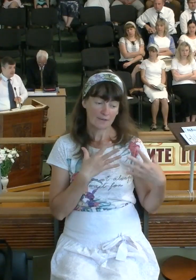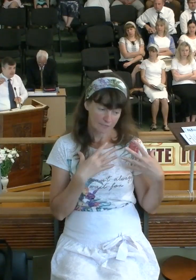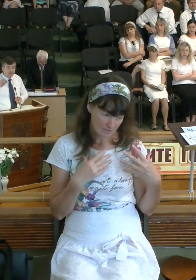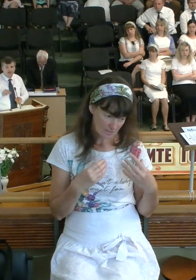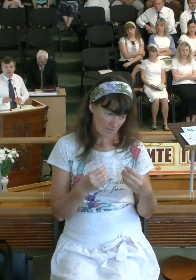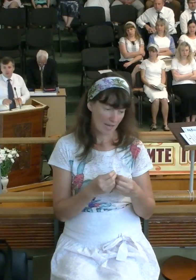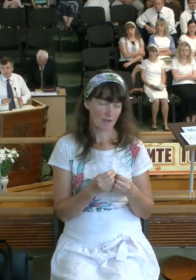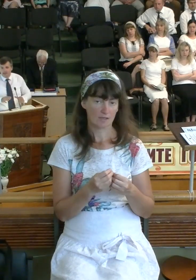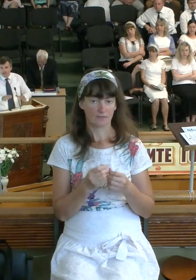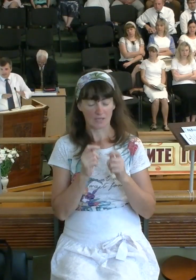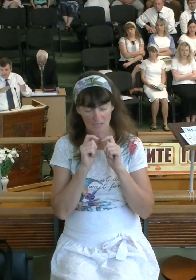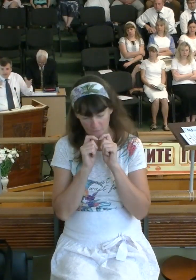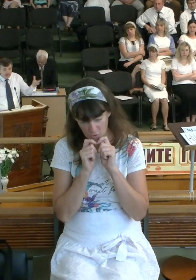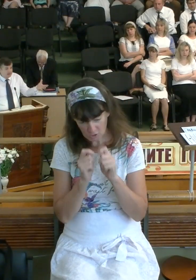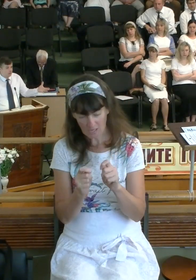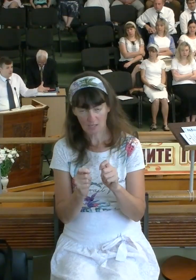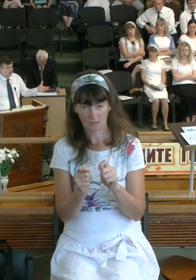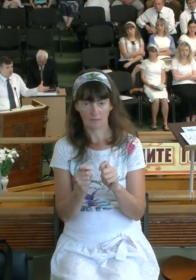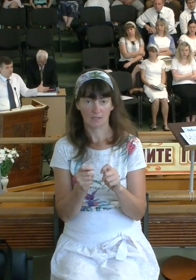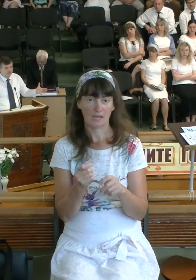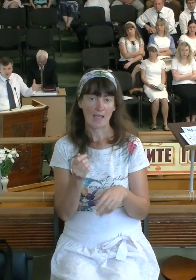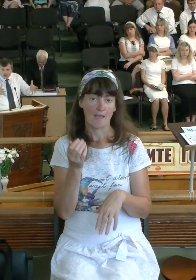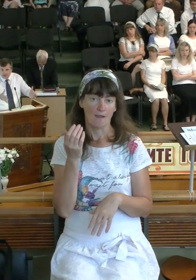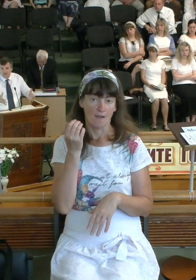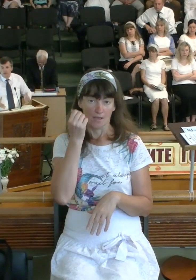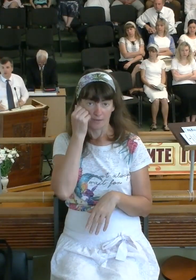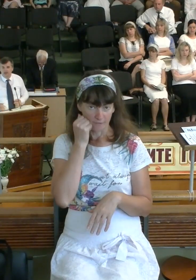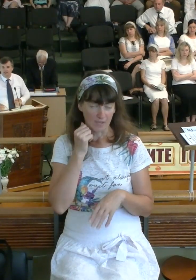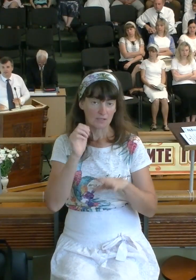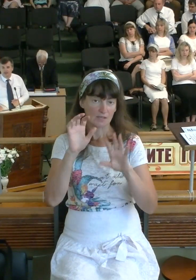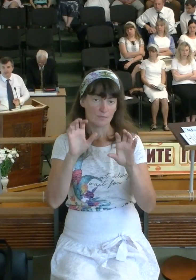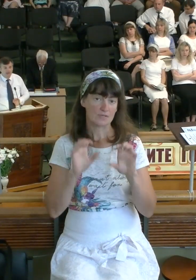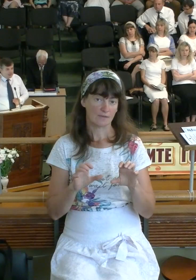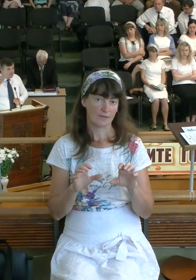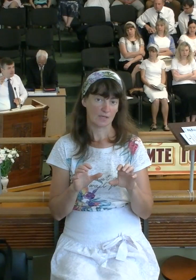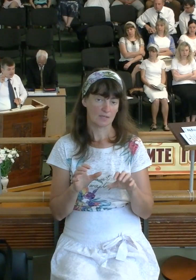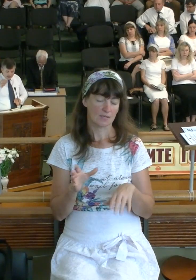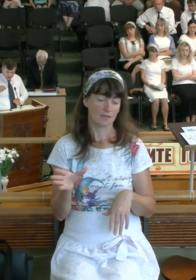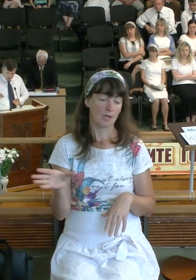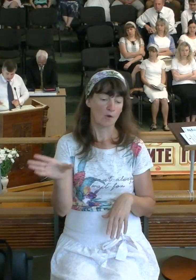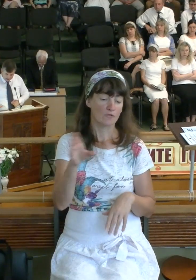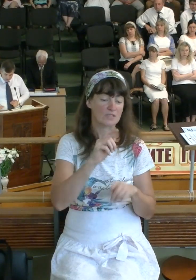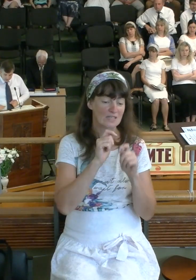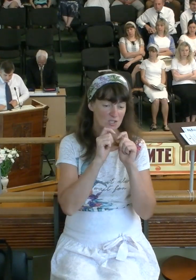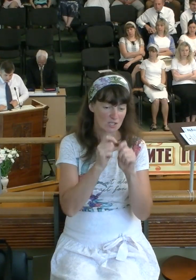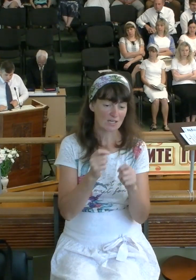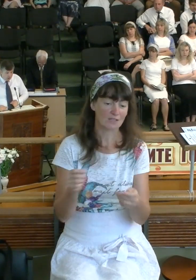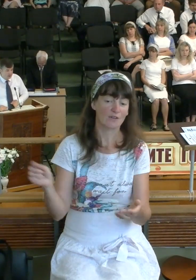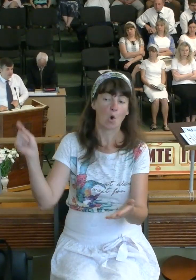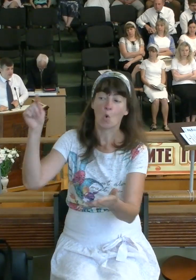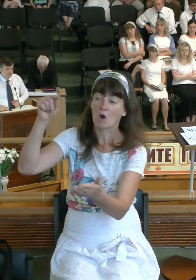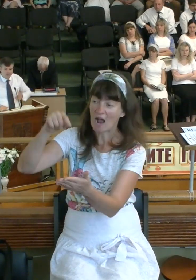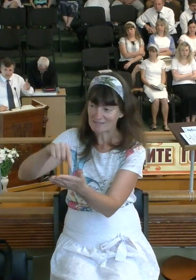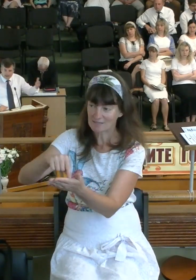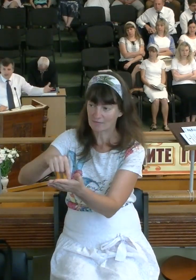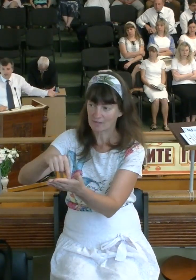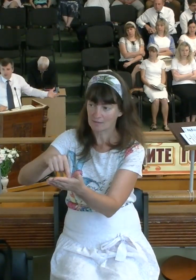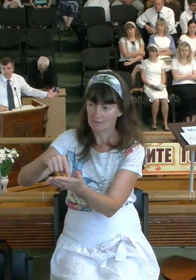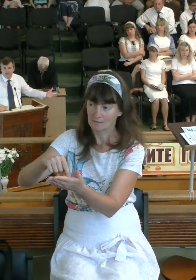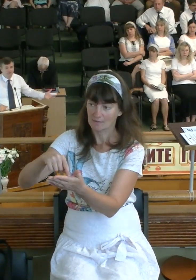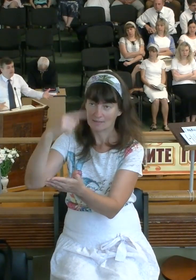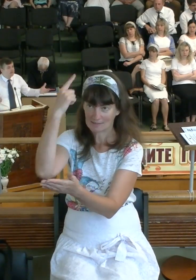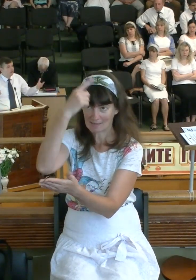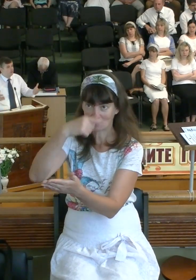Ведь послание к евреям, оно нам раскрывает эту картину. Все жертвы, они указывали именно на личность Иисуса Христа.